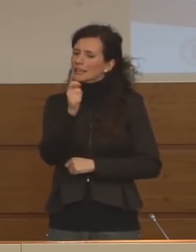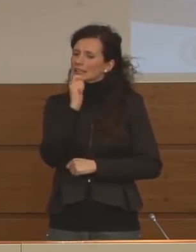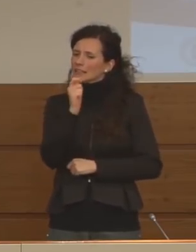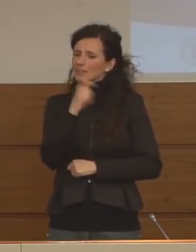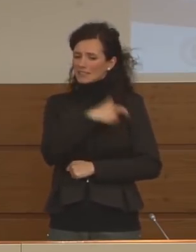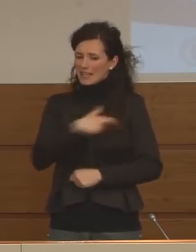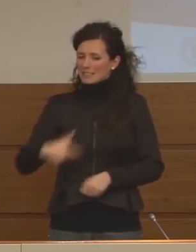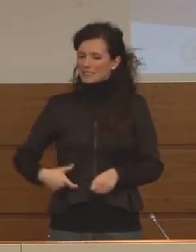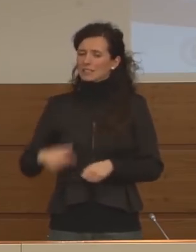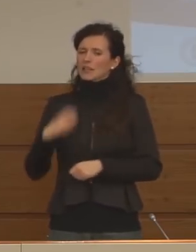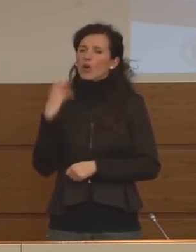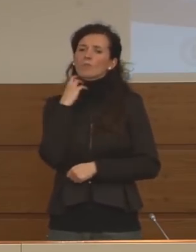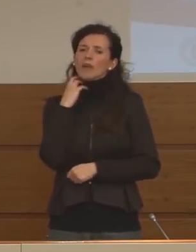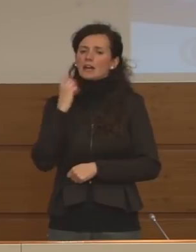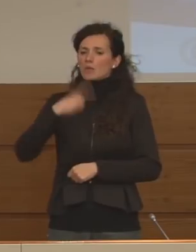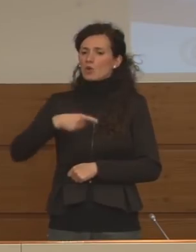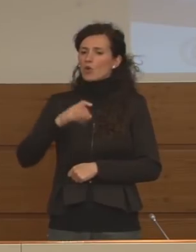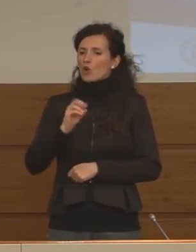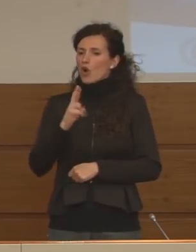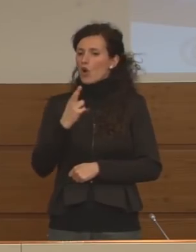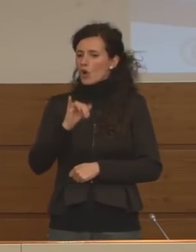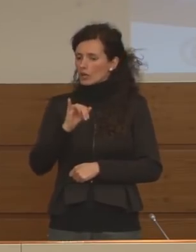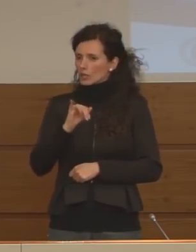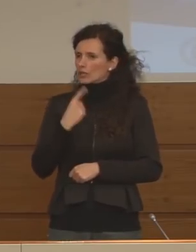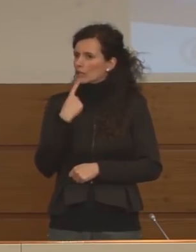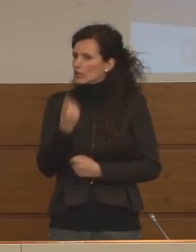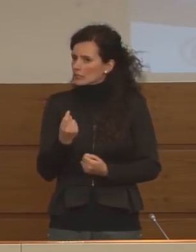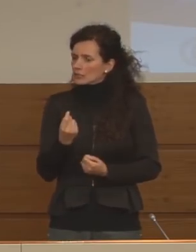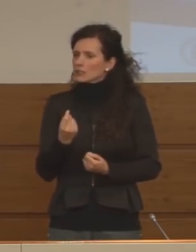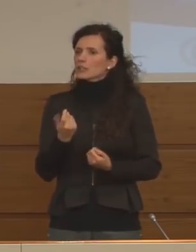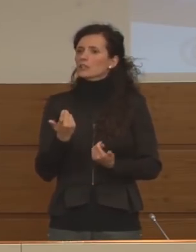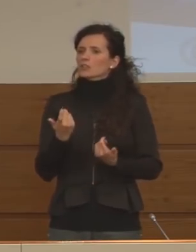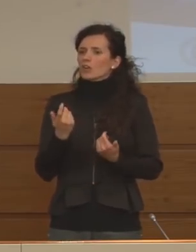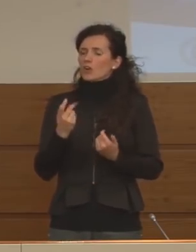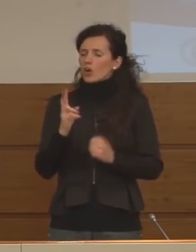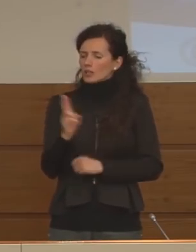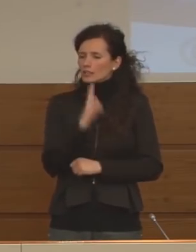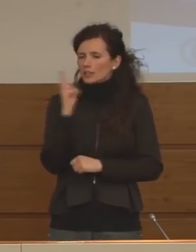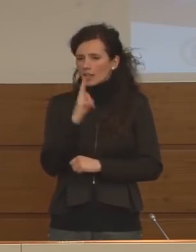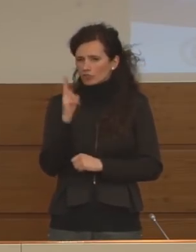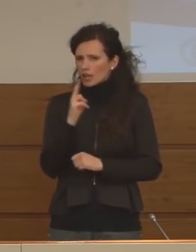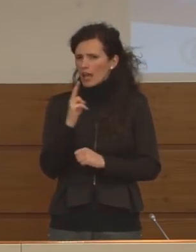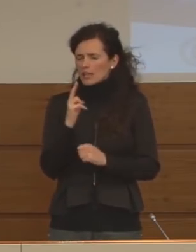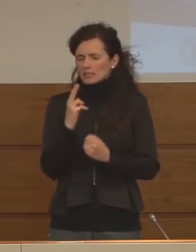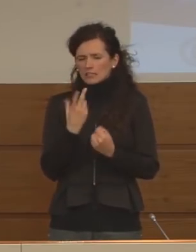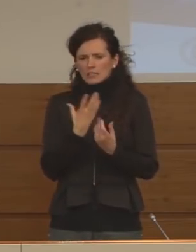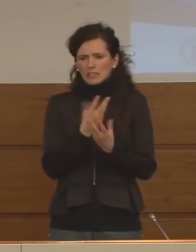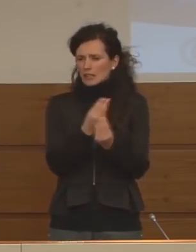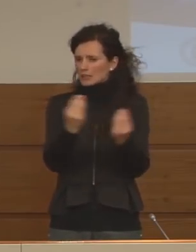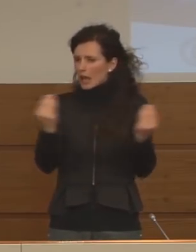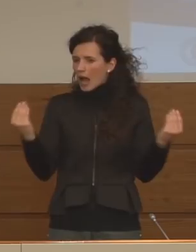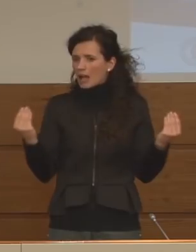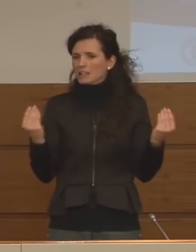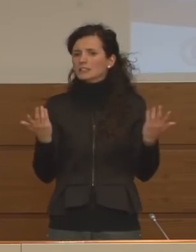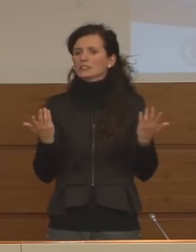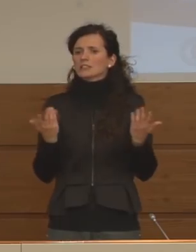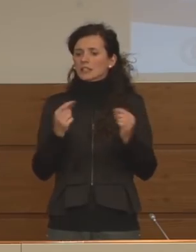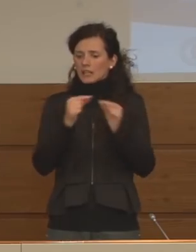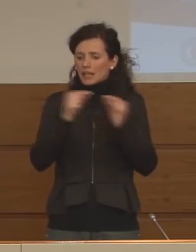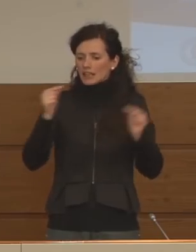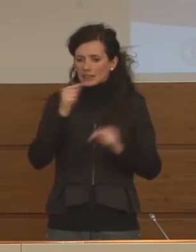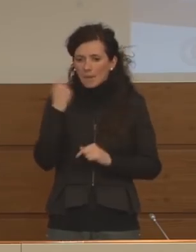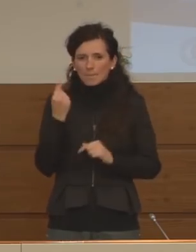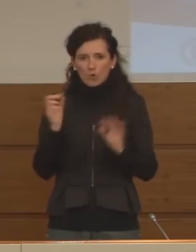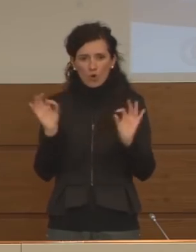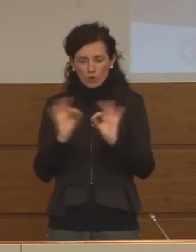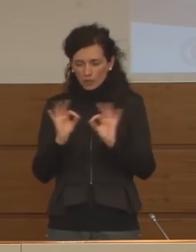di bergamo gori ci ha detto che sono molti i decessi sommersi quelli a cui ancora non vengono fatti i tamponi quindi volevo un po